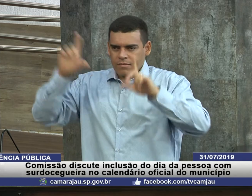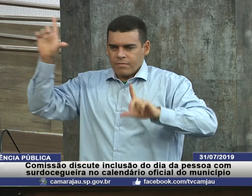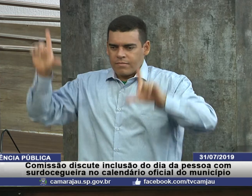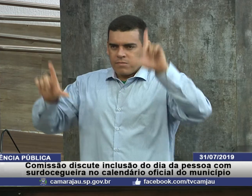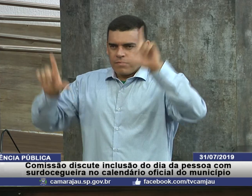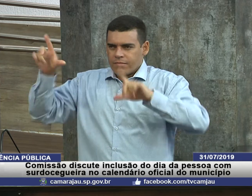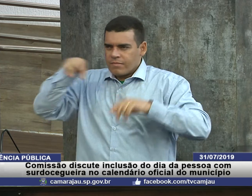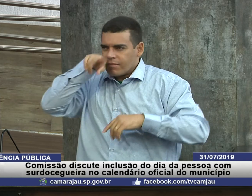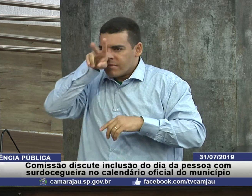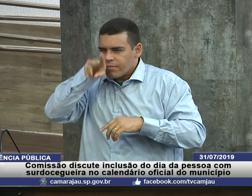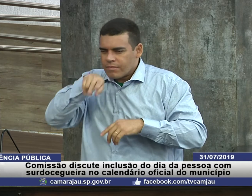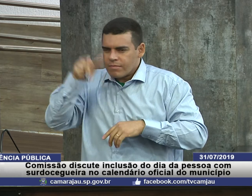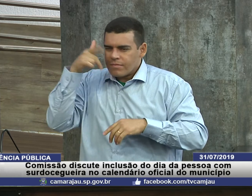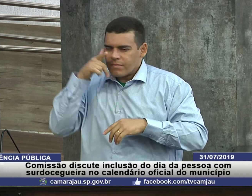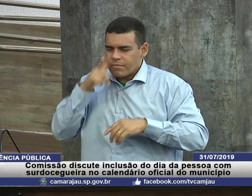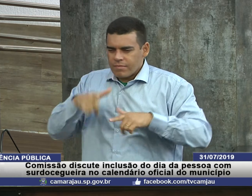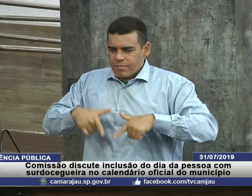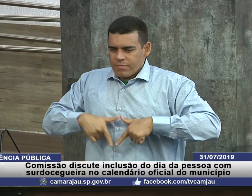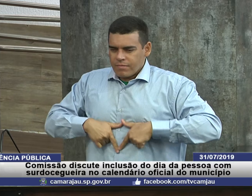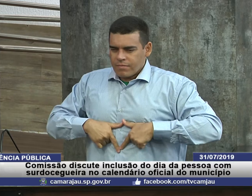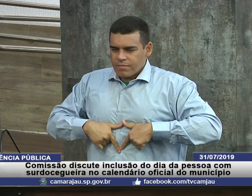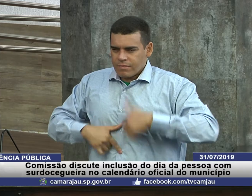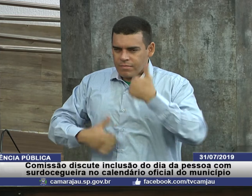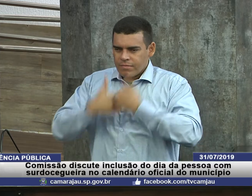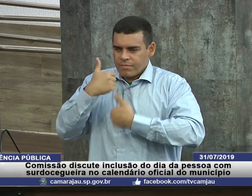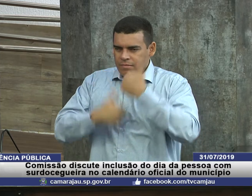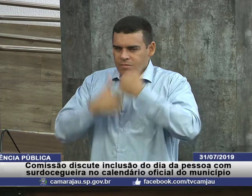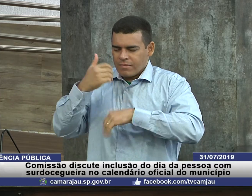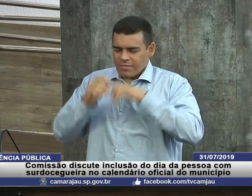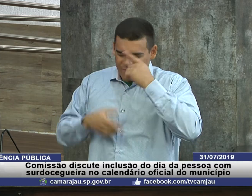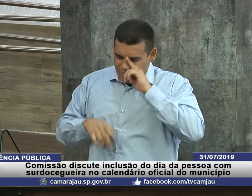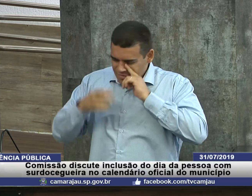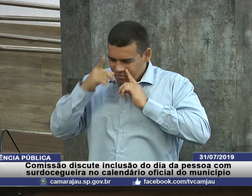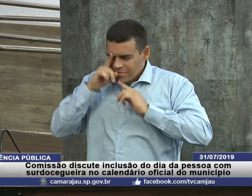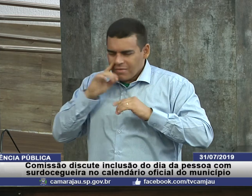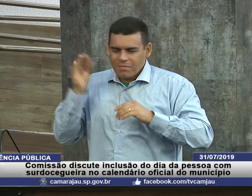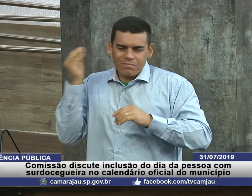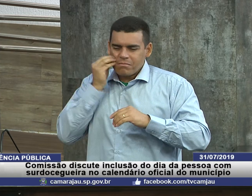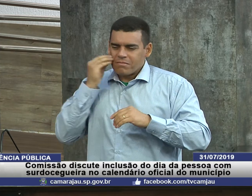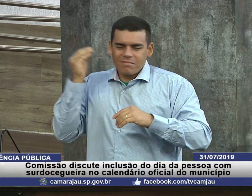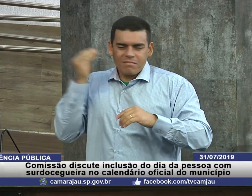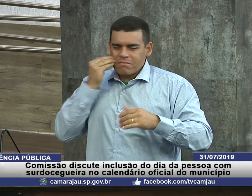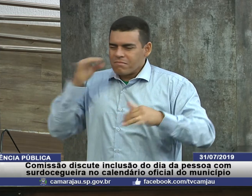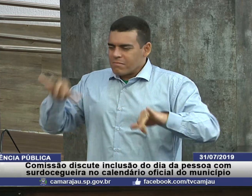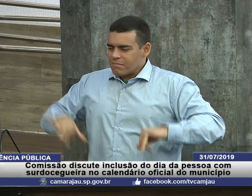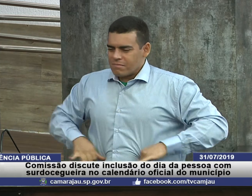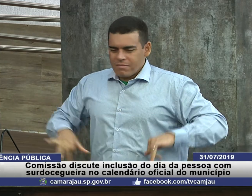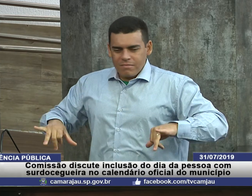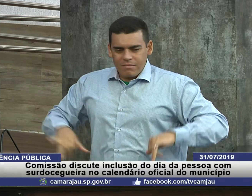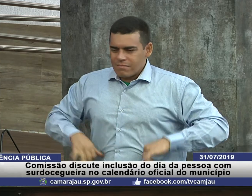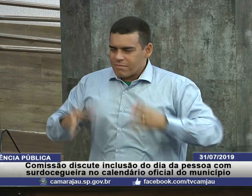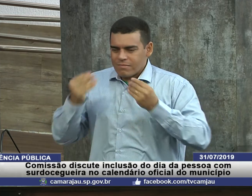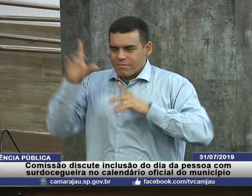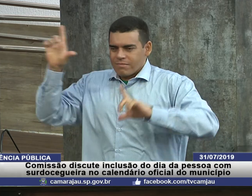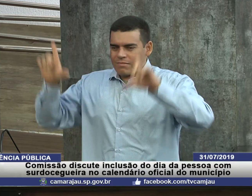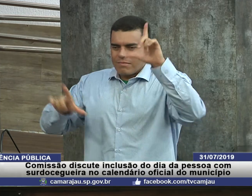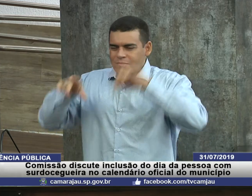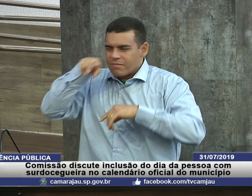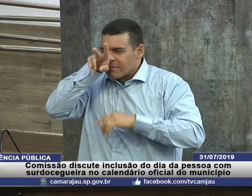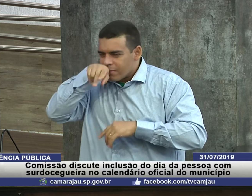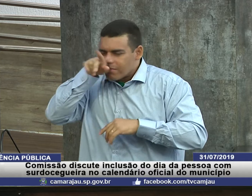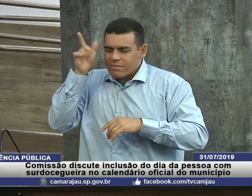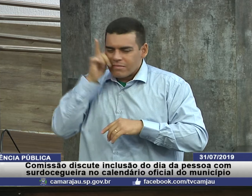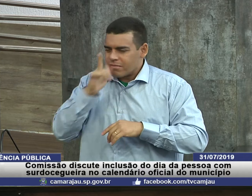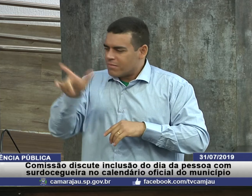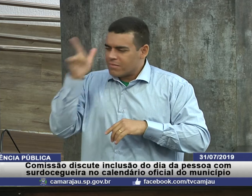me dominou mesmo de vez. Porque eu era um cara que gostava muito de futebol, São Paulino, roxo, adorava